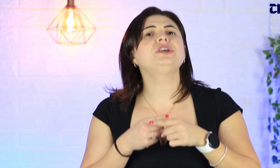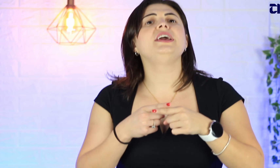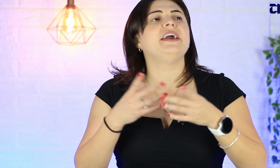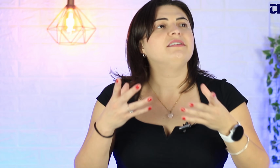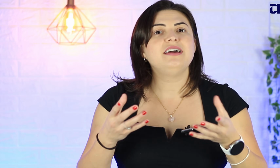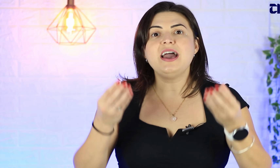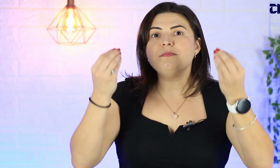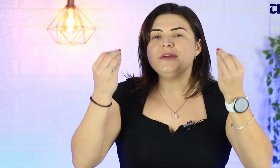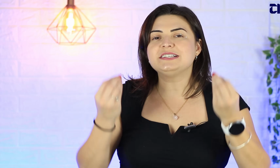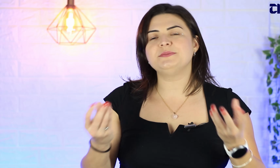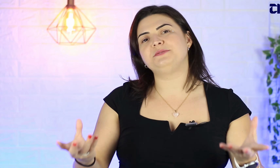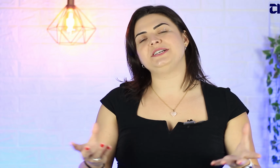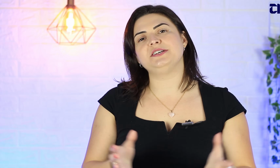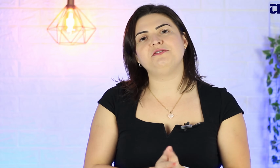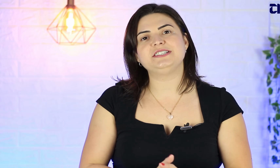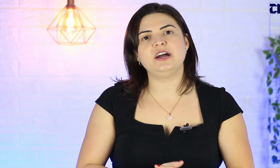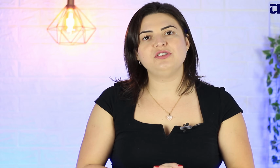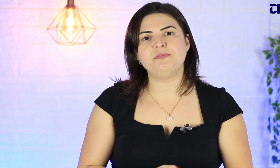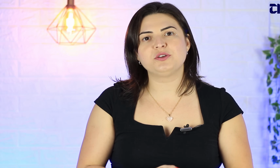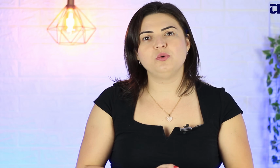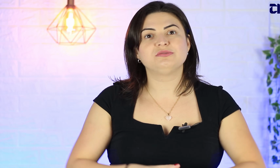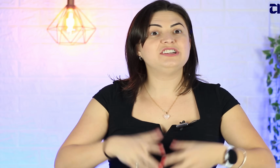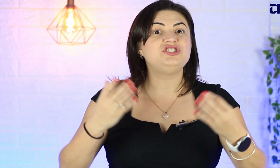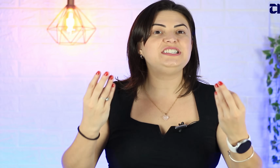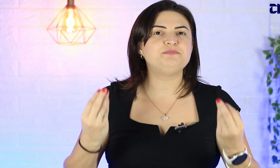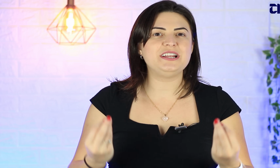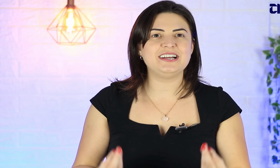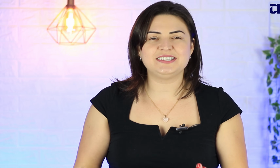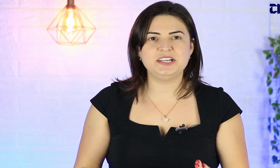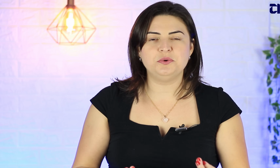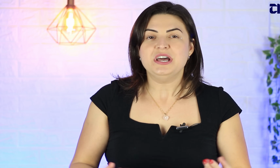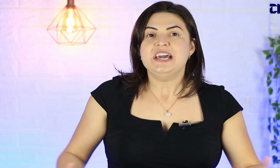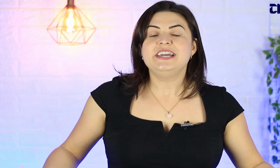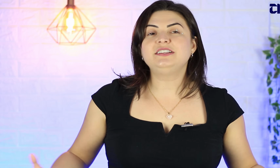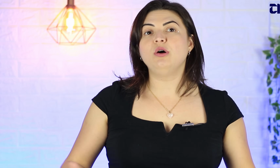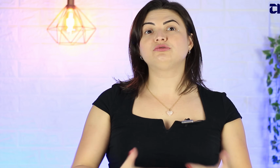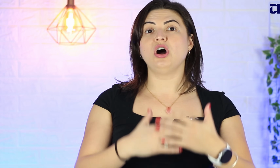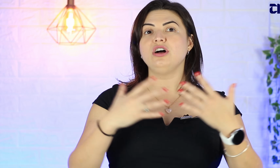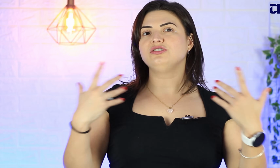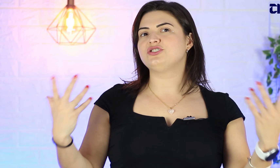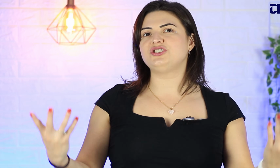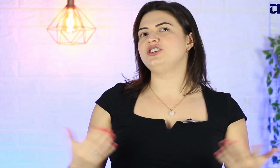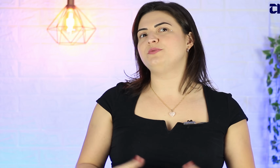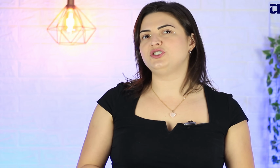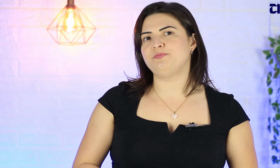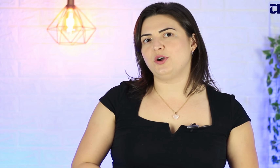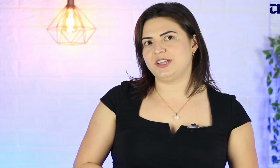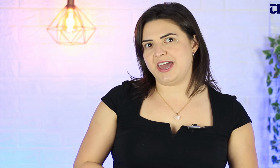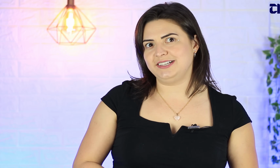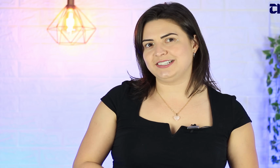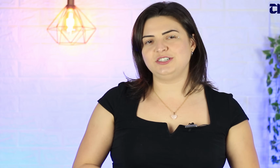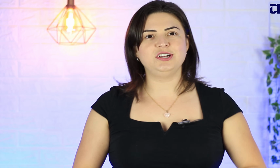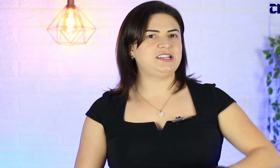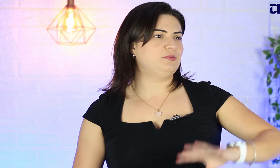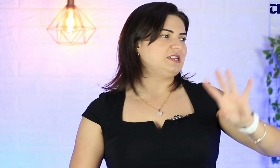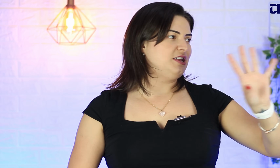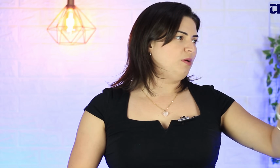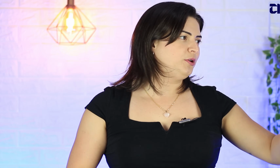Porquê? É a mesma expressão facial da pergunta, de explicação. Então, todos os tipos de porquês que nós temos na língua